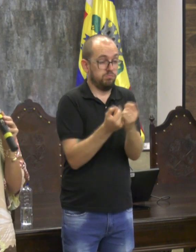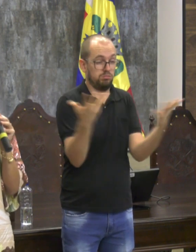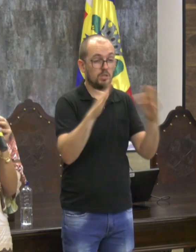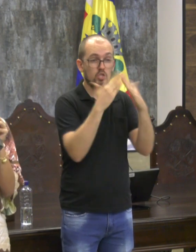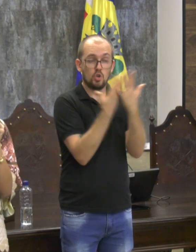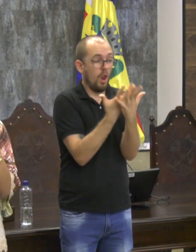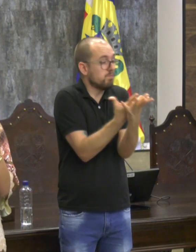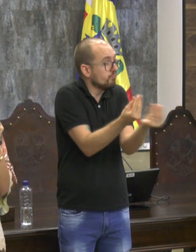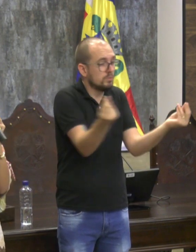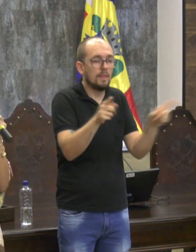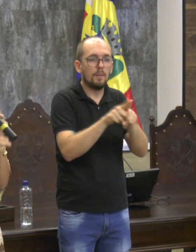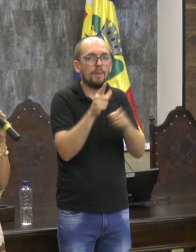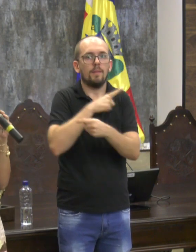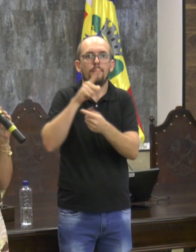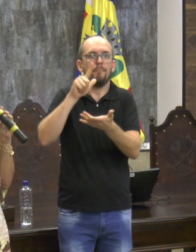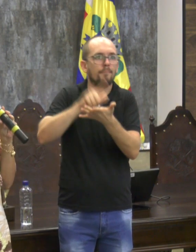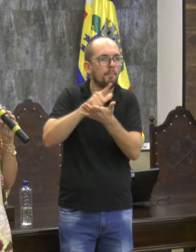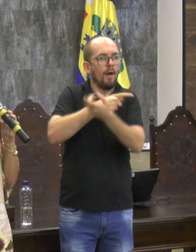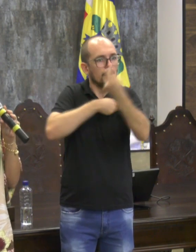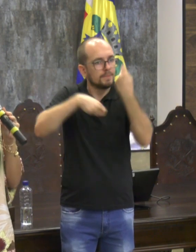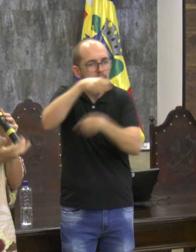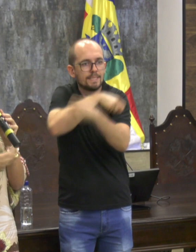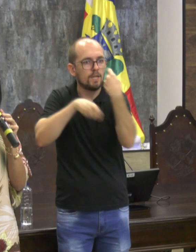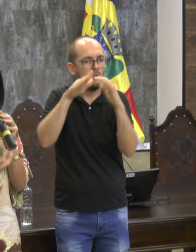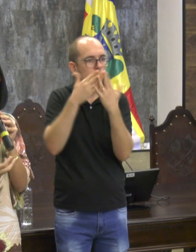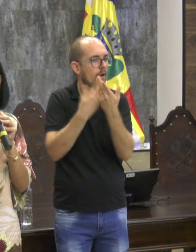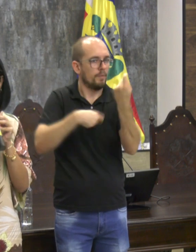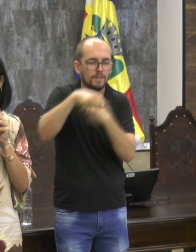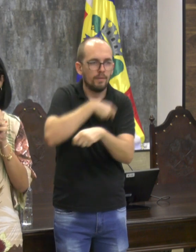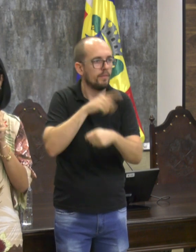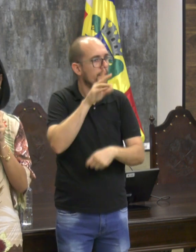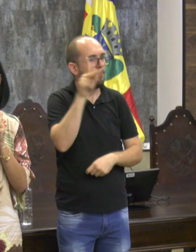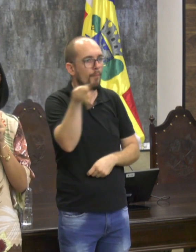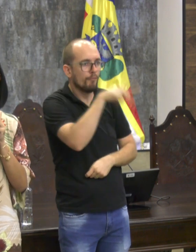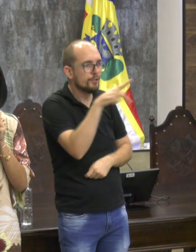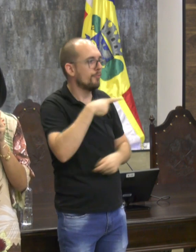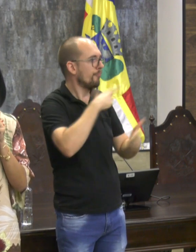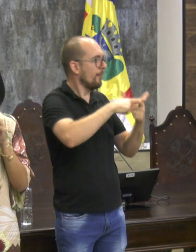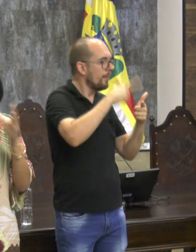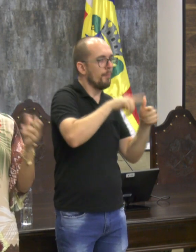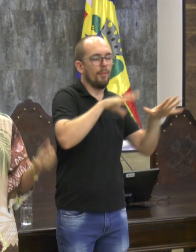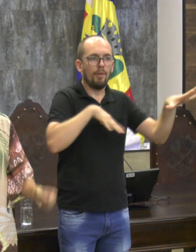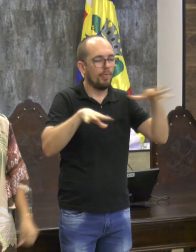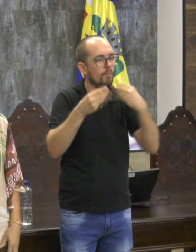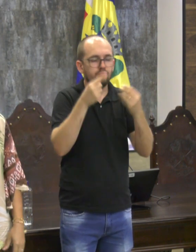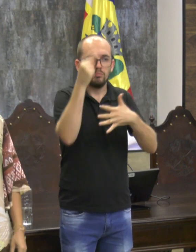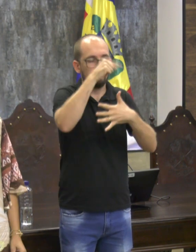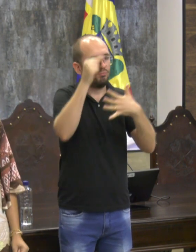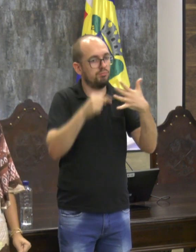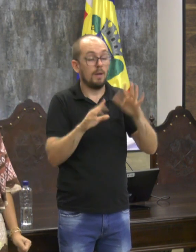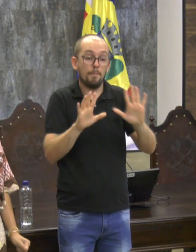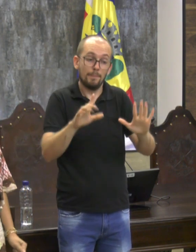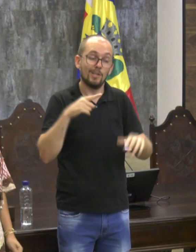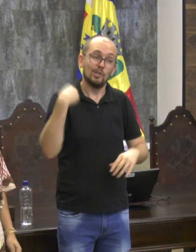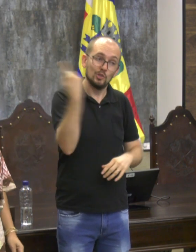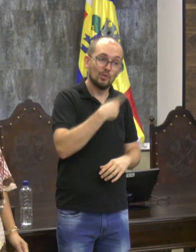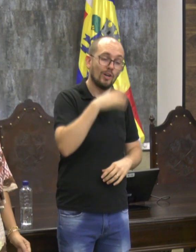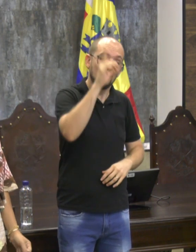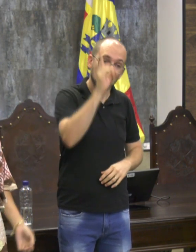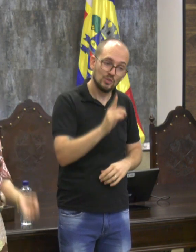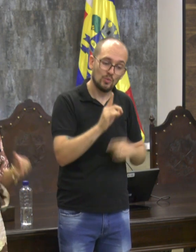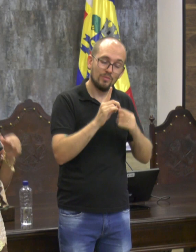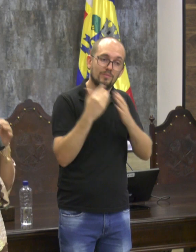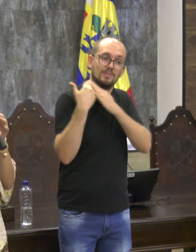demanda administrativa, a demanda do pessoal, né? Mas nós, como gestores, nós temos uma